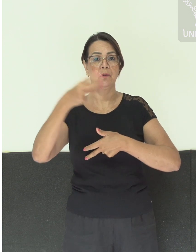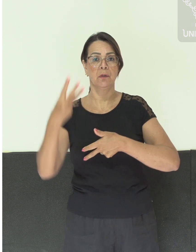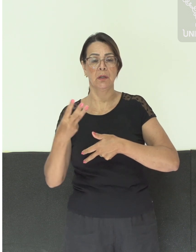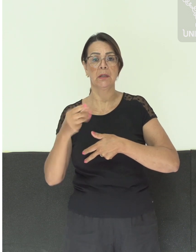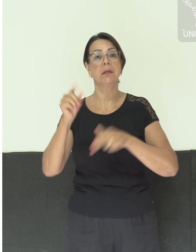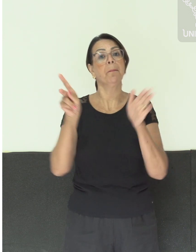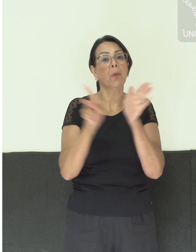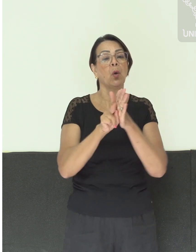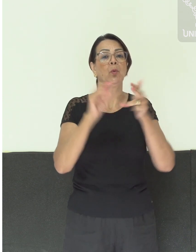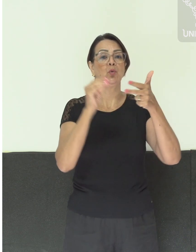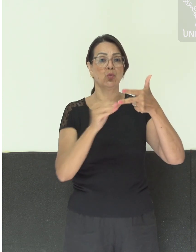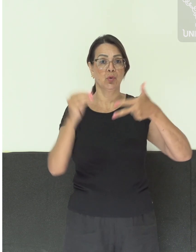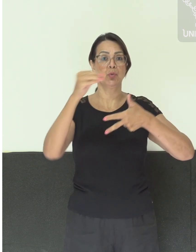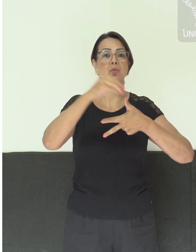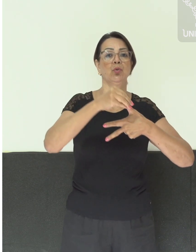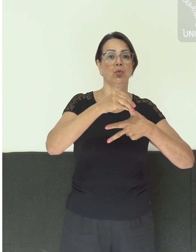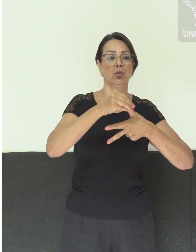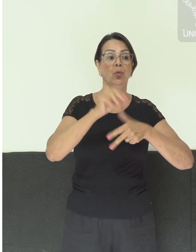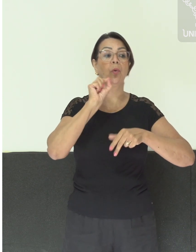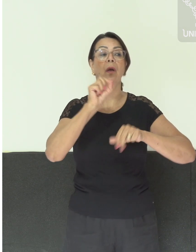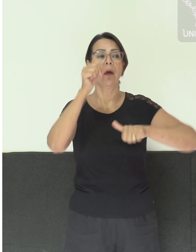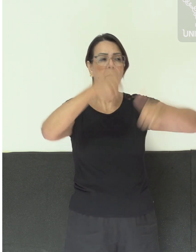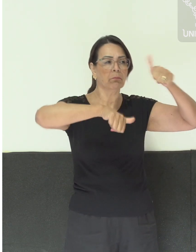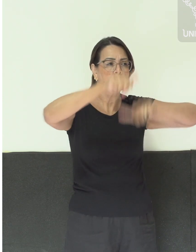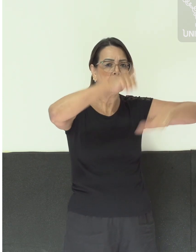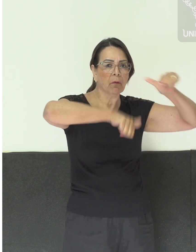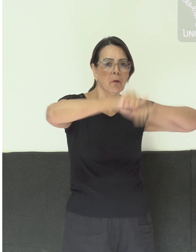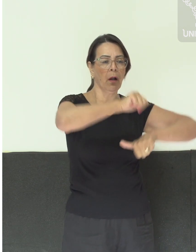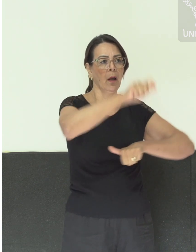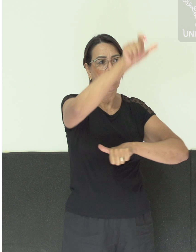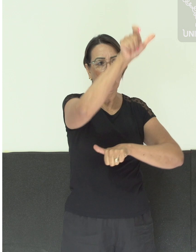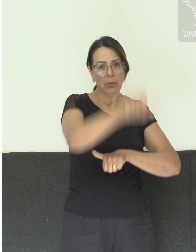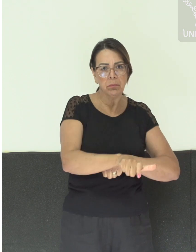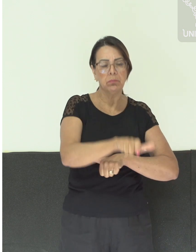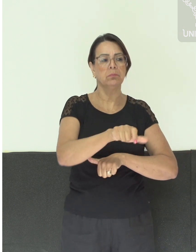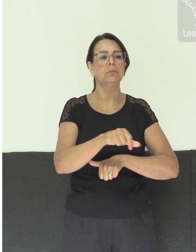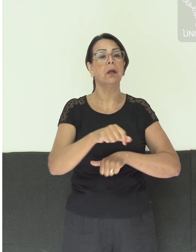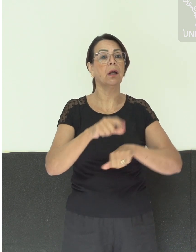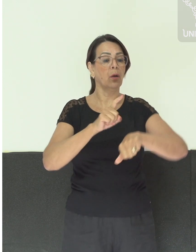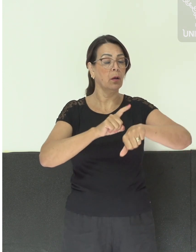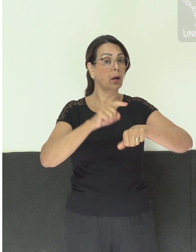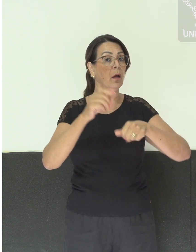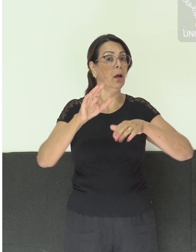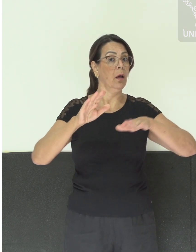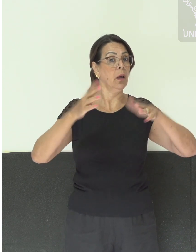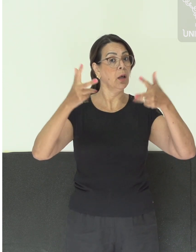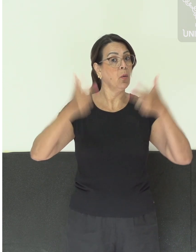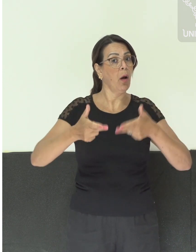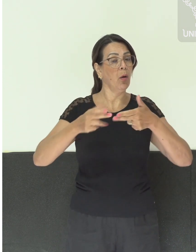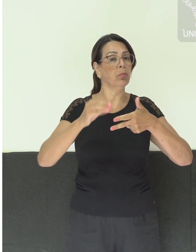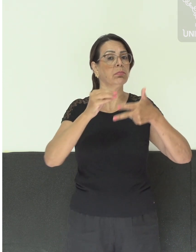do SISU, o qual avaliará o candidato de acordo com seu desempenho no Exame Nacional do Ensino